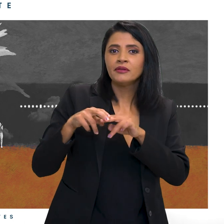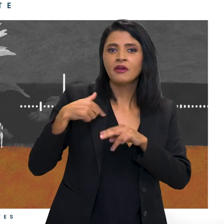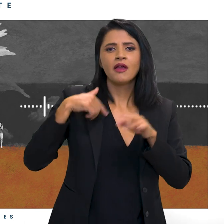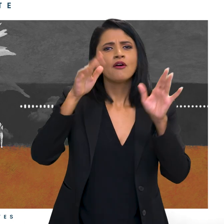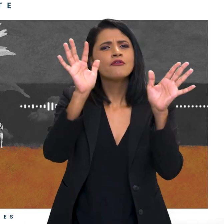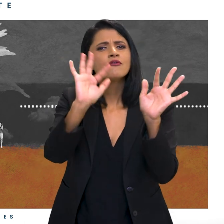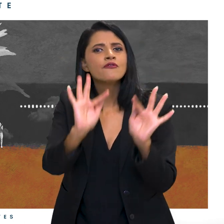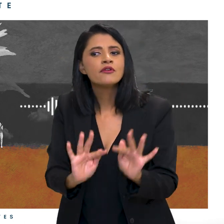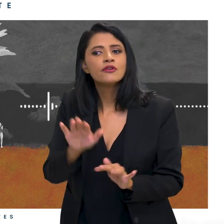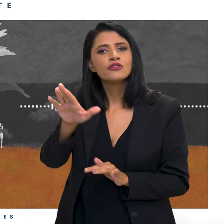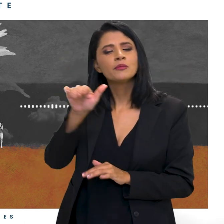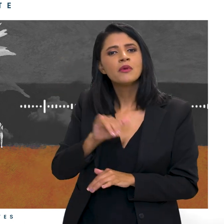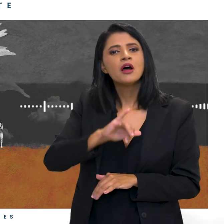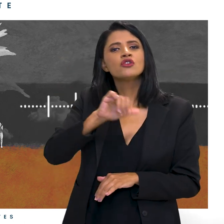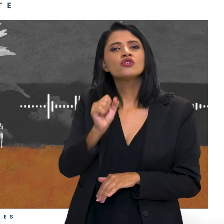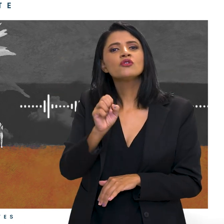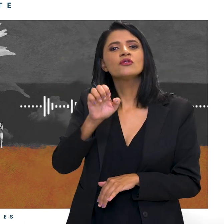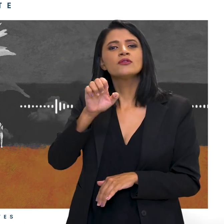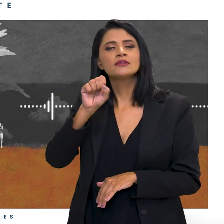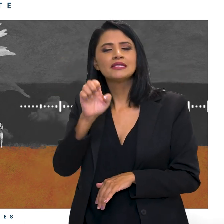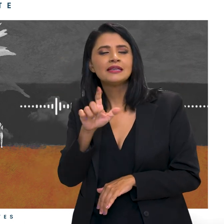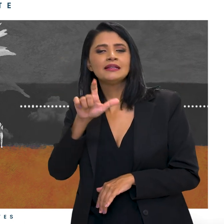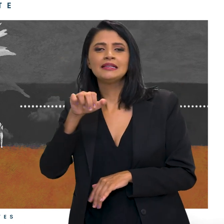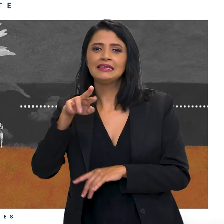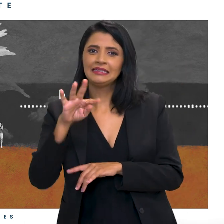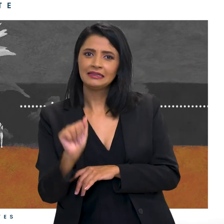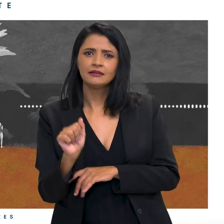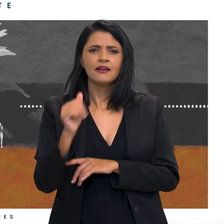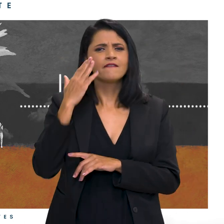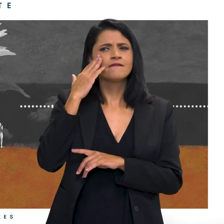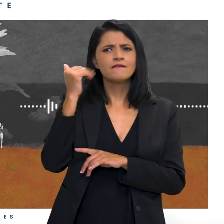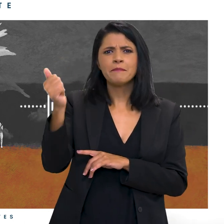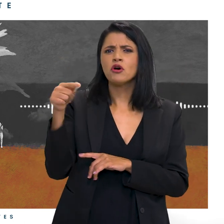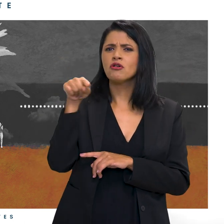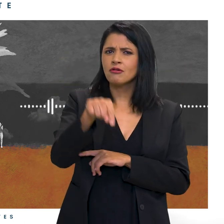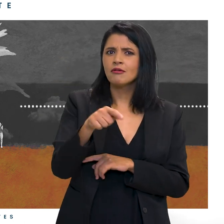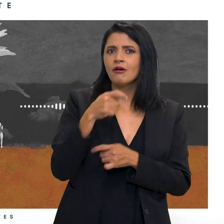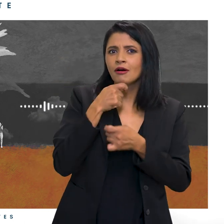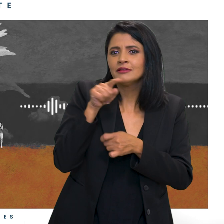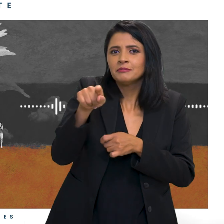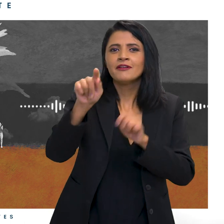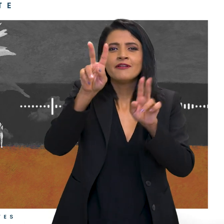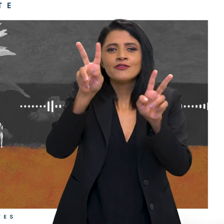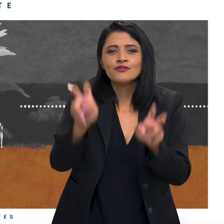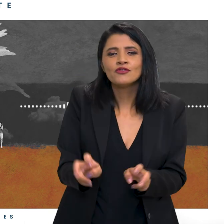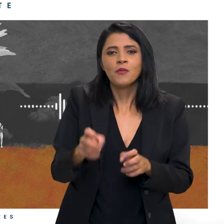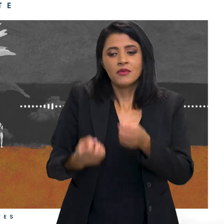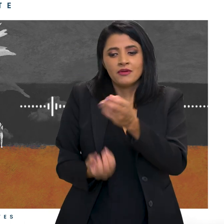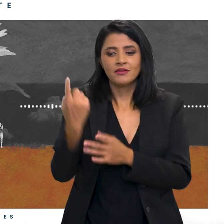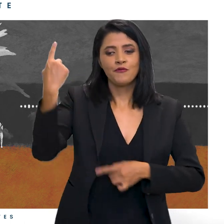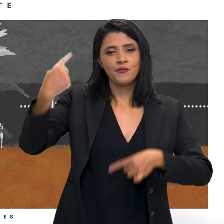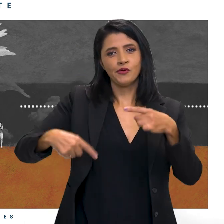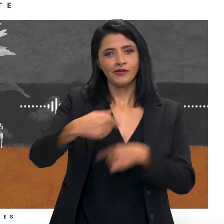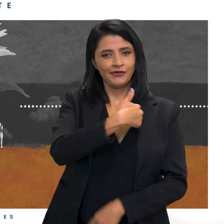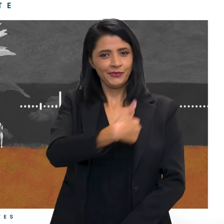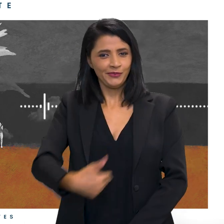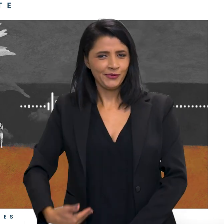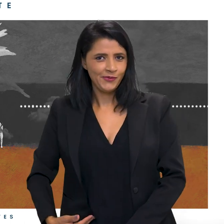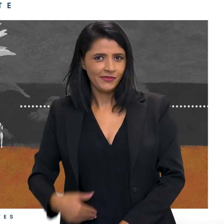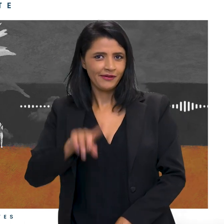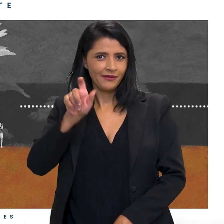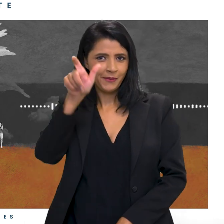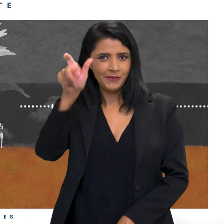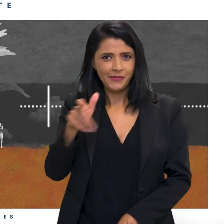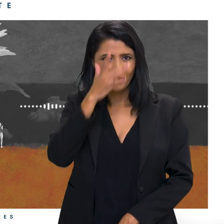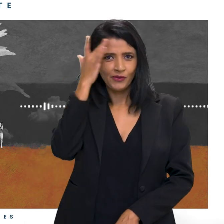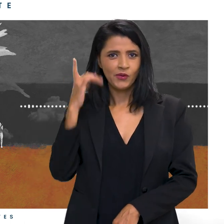representatividade. E por isso que eu fico feliz em chamar a Joseli Tavares, uma velha conhecida do nosso podcast, para falar da formulação de políticas